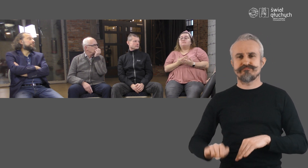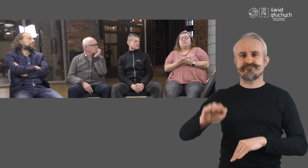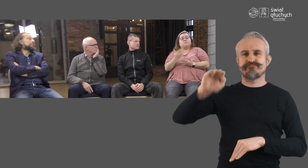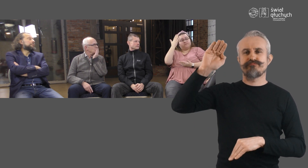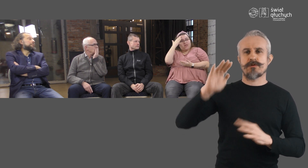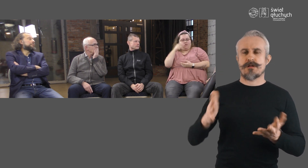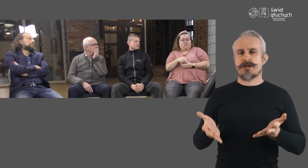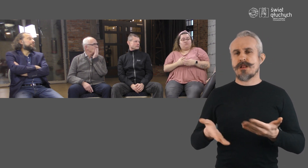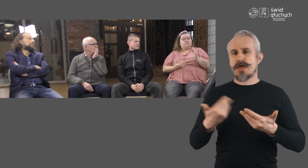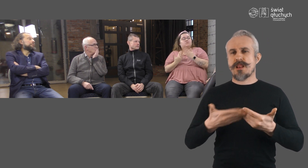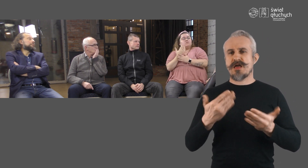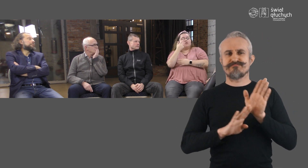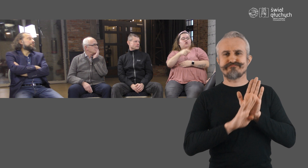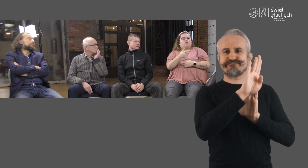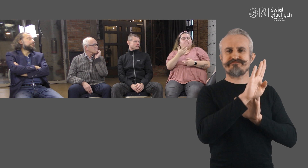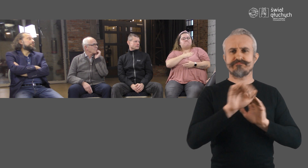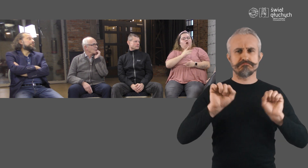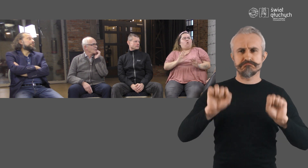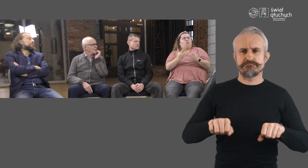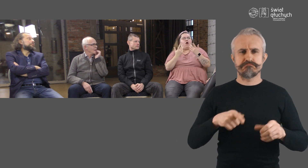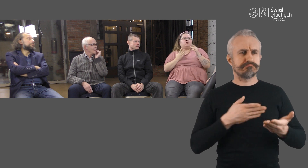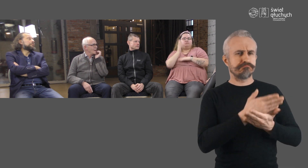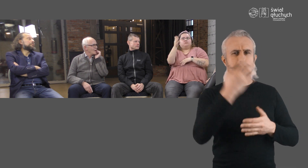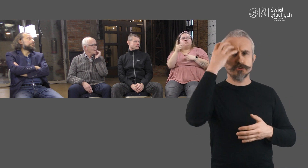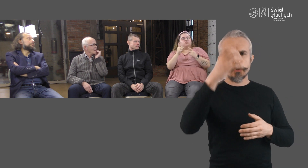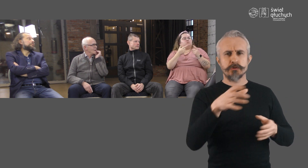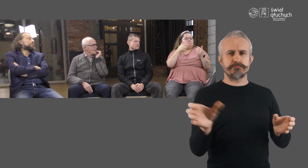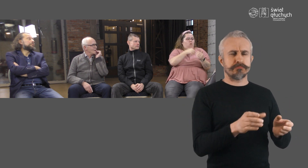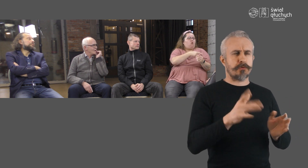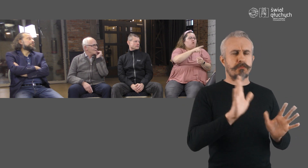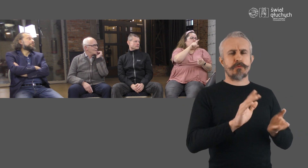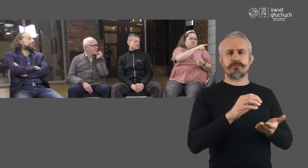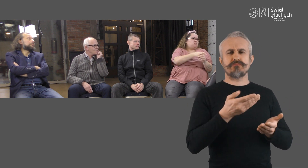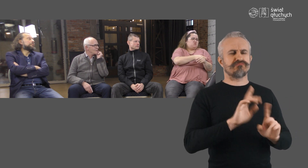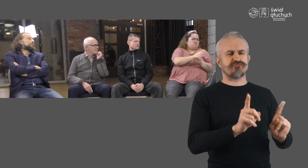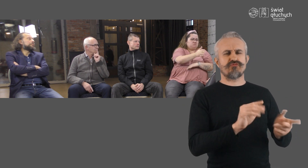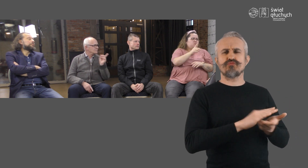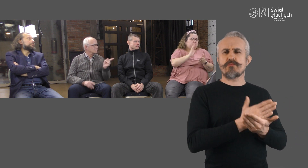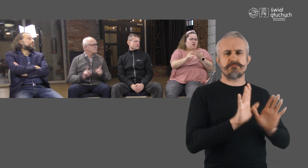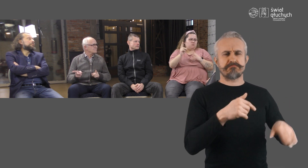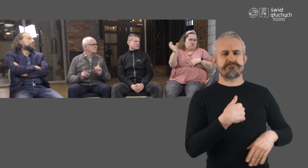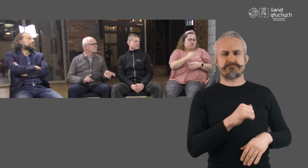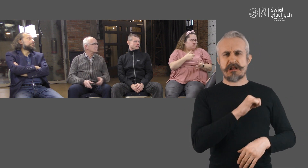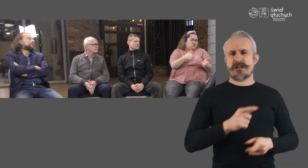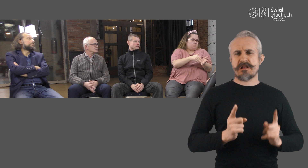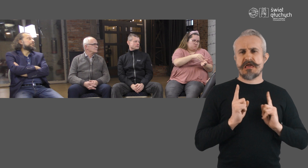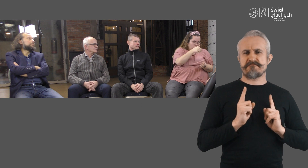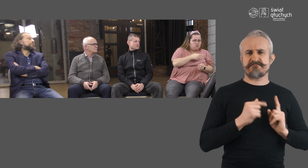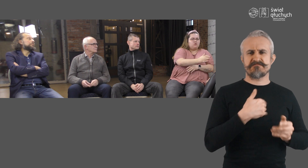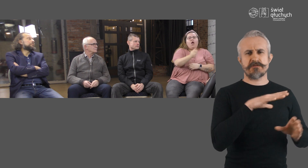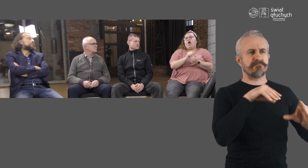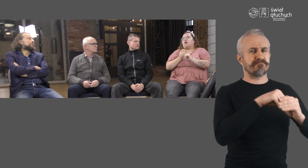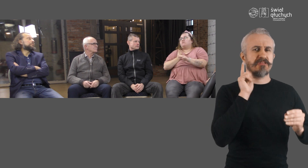I oni rzeczywiście restrykcyjnie podchodzą do tej edukacji dwujęzycznej, bo chodzi o rozwój na przyszłość. Mogą